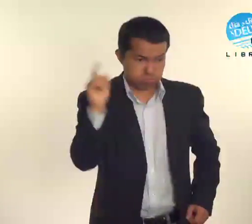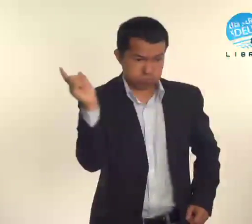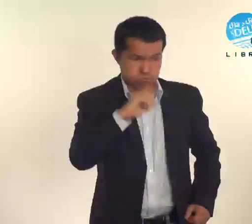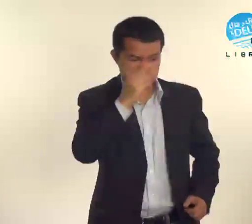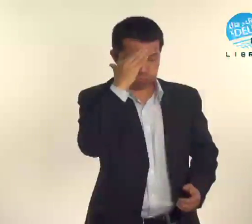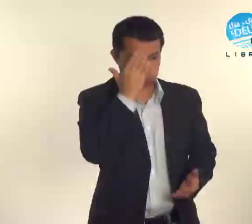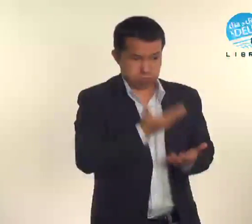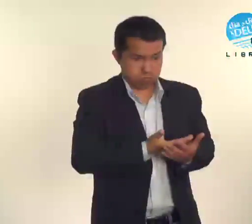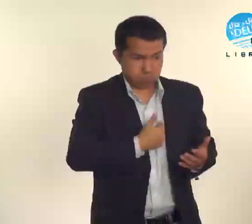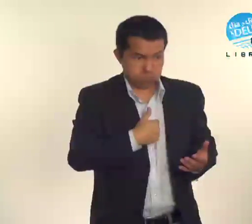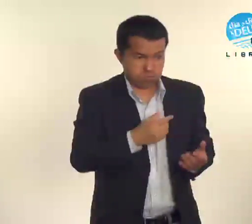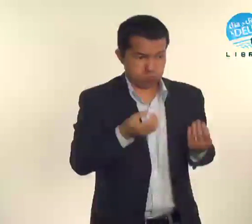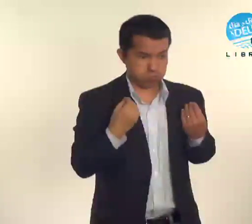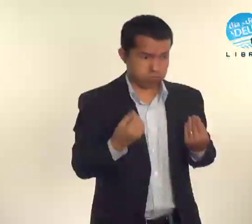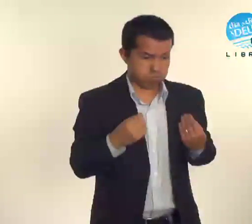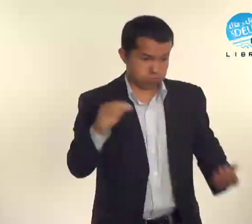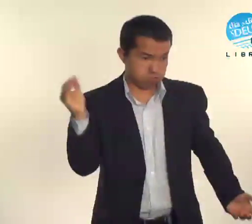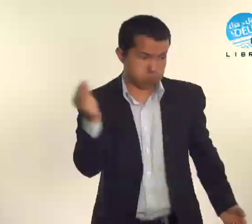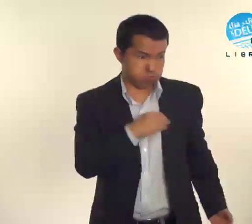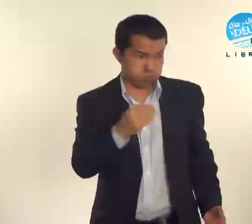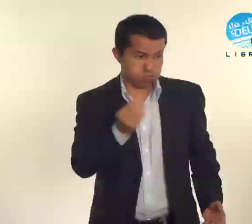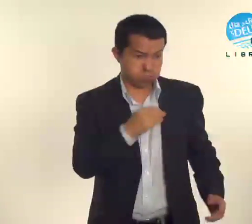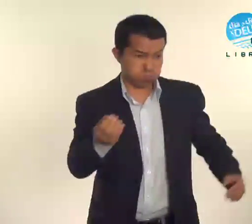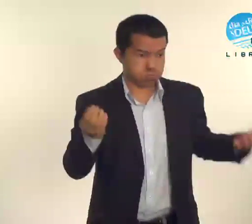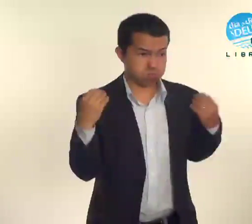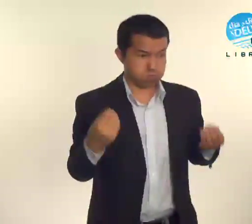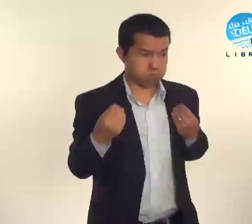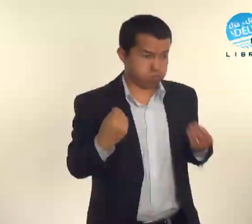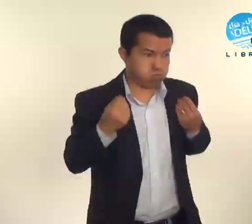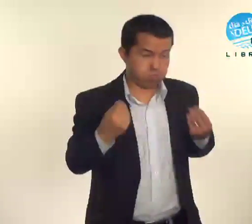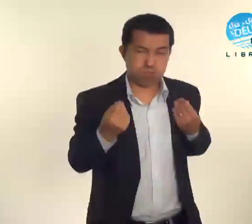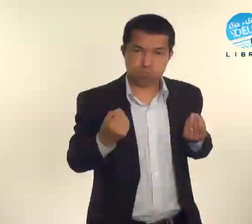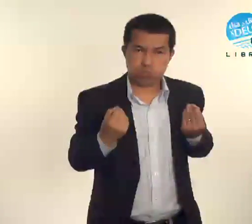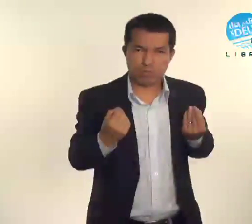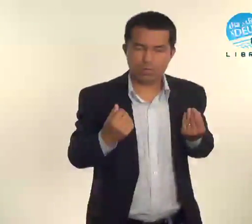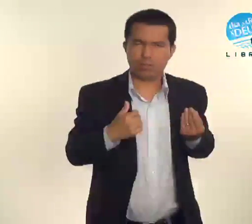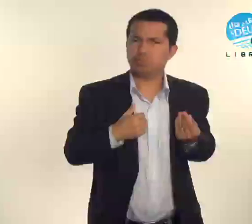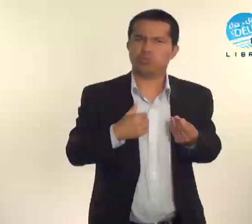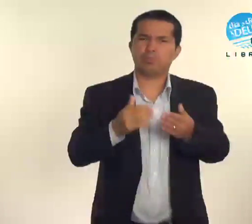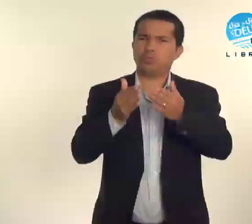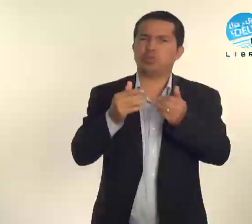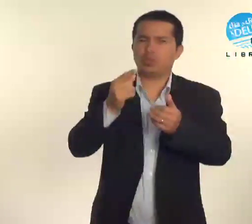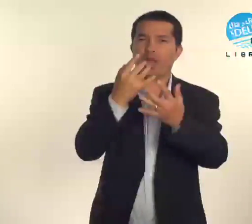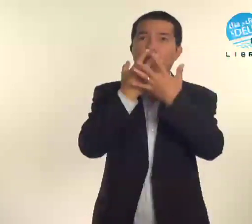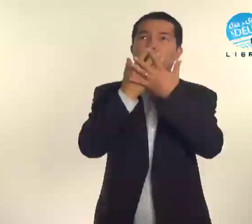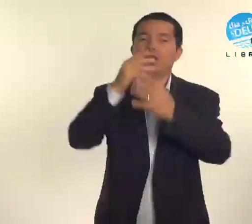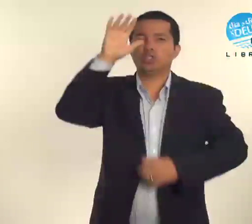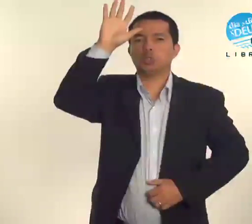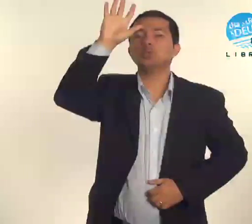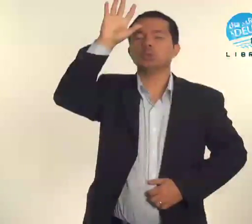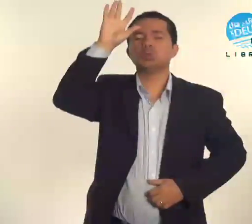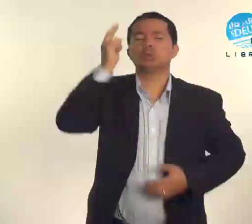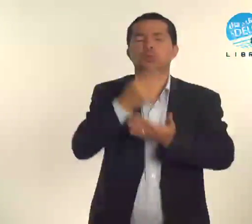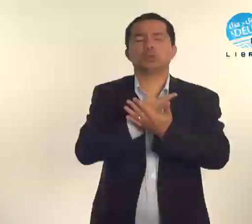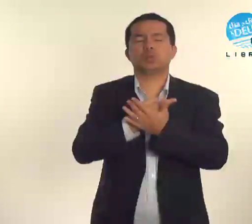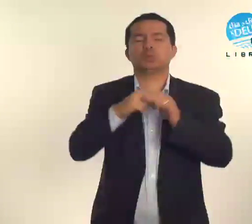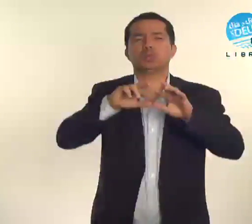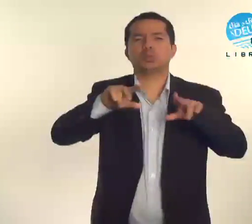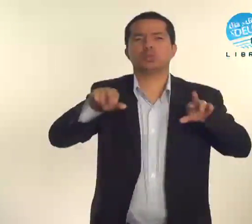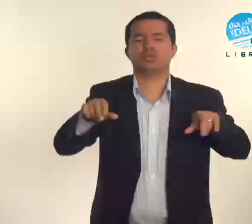Eu acho que todo mundo aqui, né? Não precisa entrar no confessionário agora, não vou pedir para levantar a mão, né? Mas, gente, todo